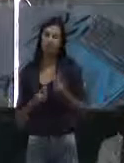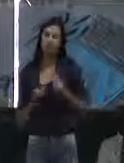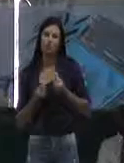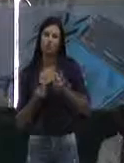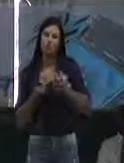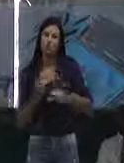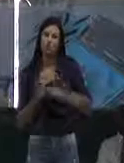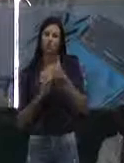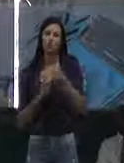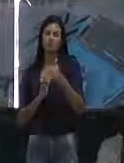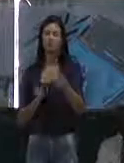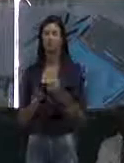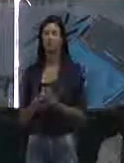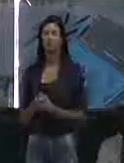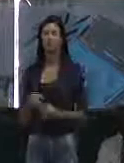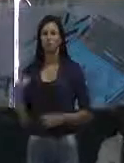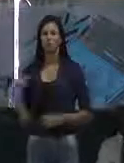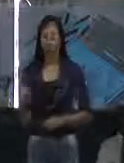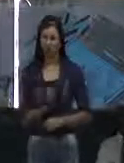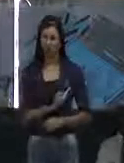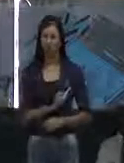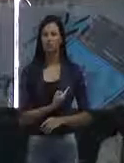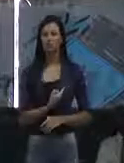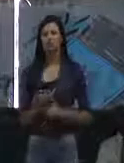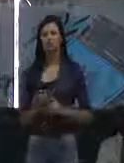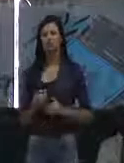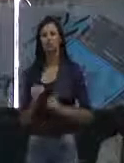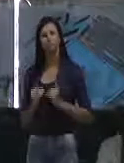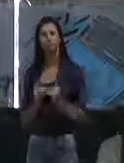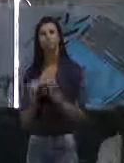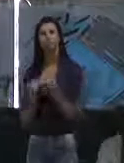nós iremos continuar